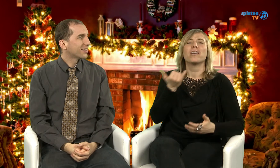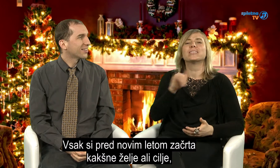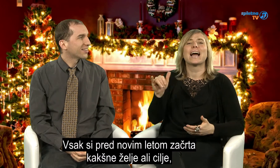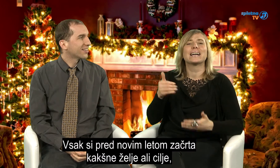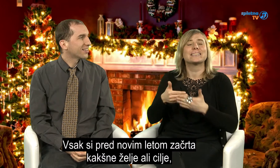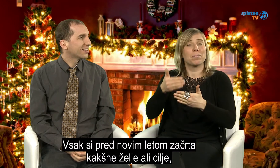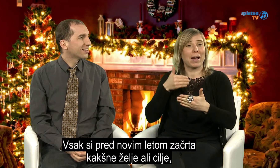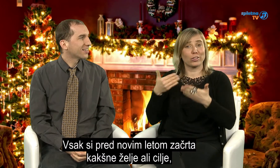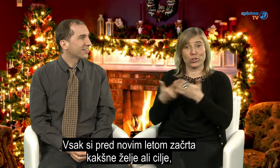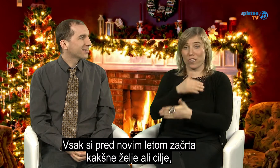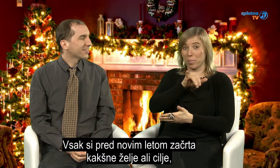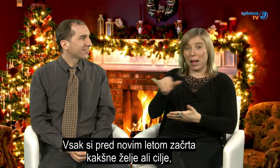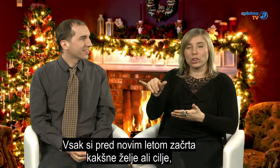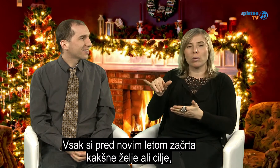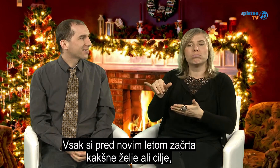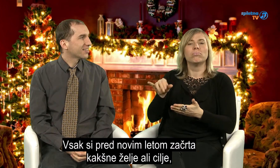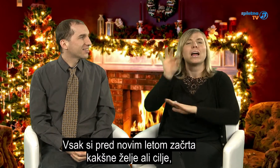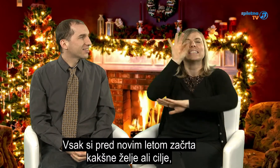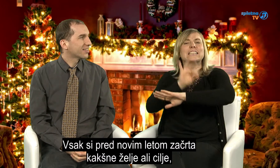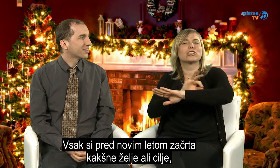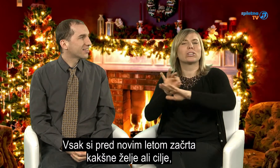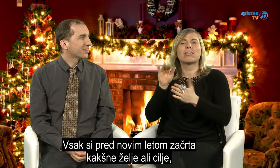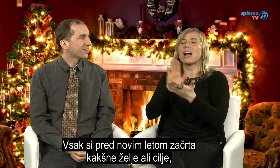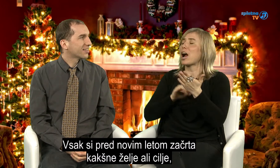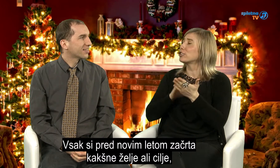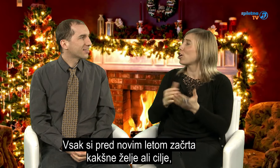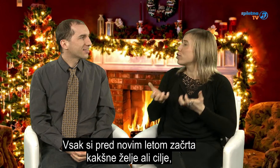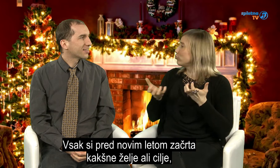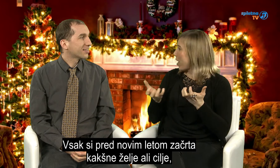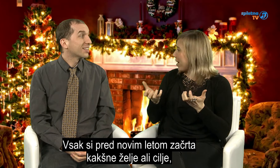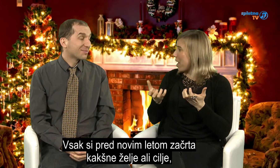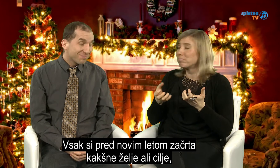Vsak si pred novim letom začrta kakšne želje ali cilje, ki bi jih rad izpolnil v novem letu.